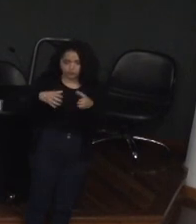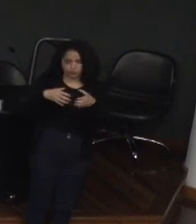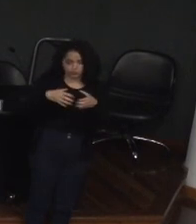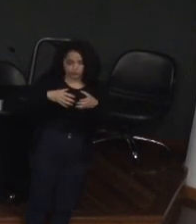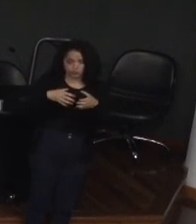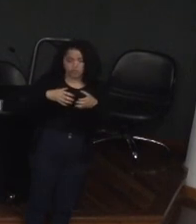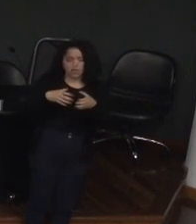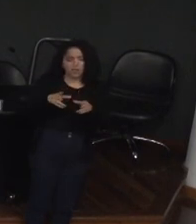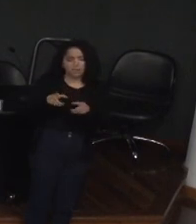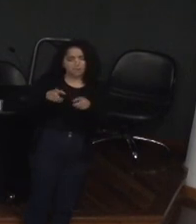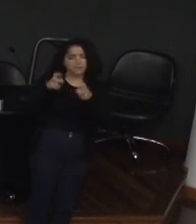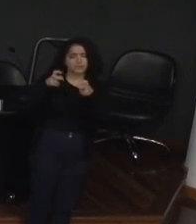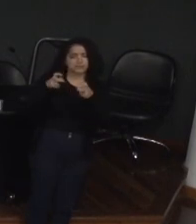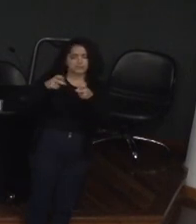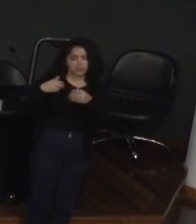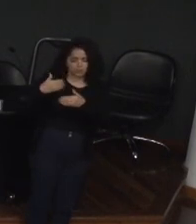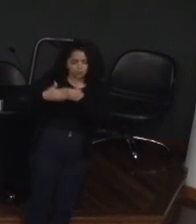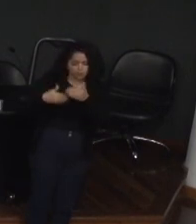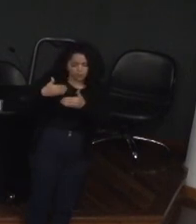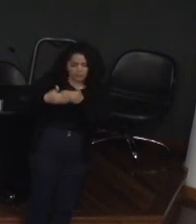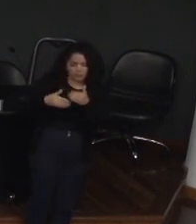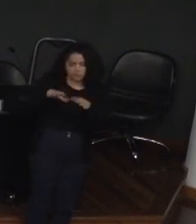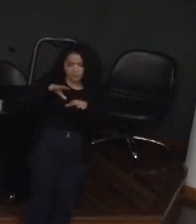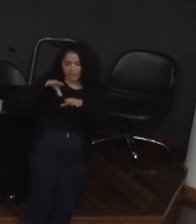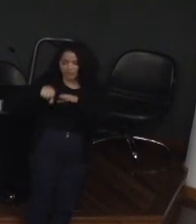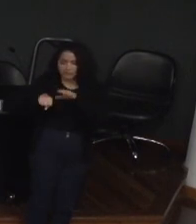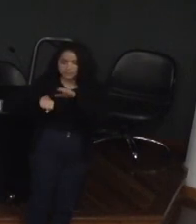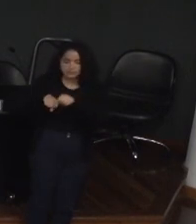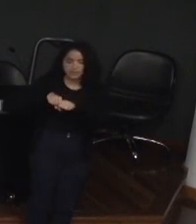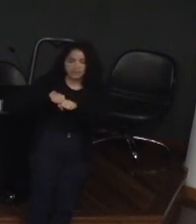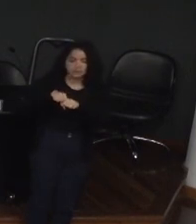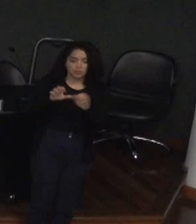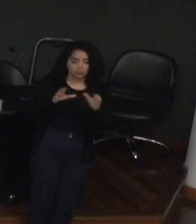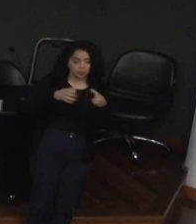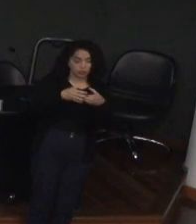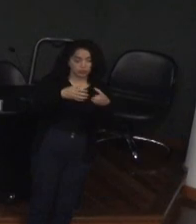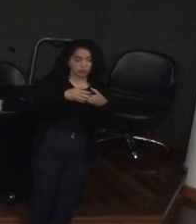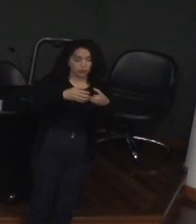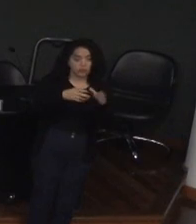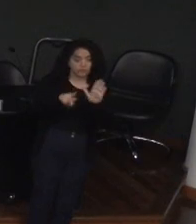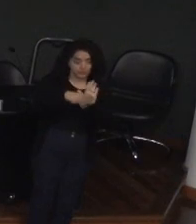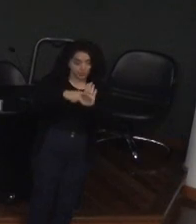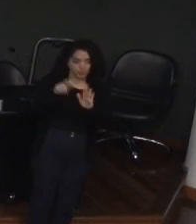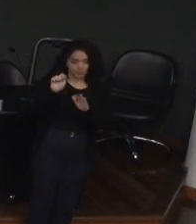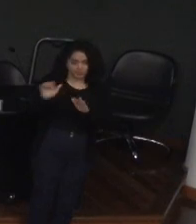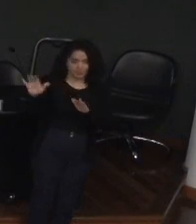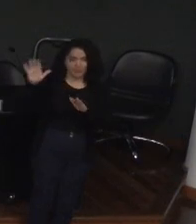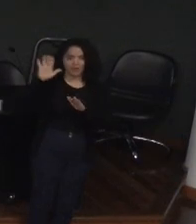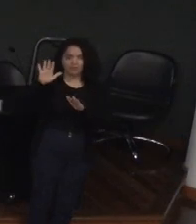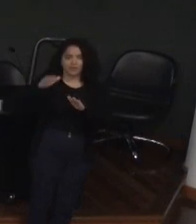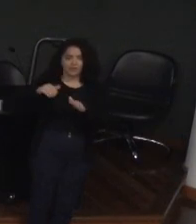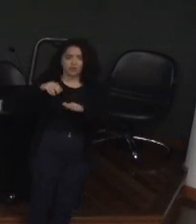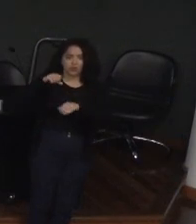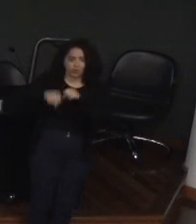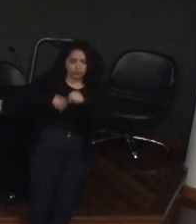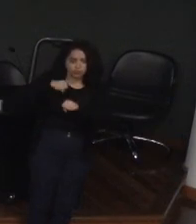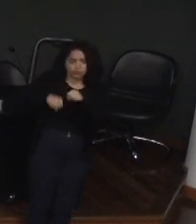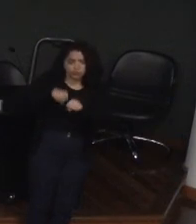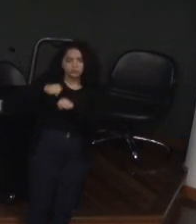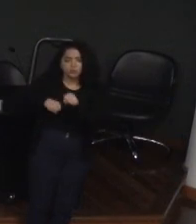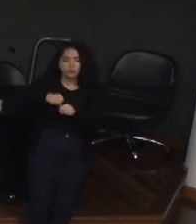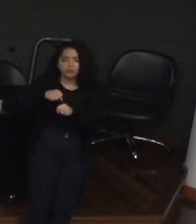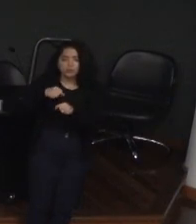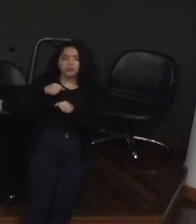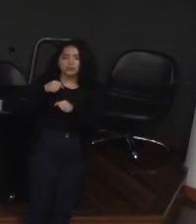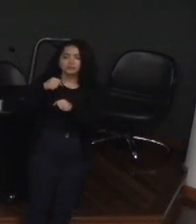E percebeu que, durante a caçada, os nativos daquela tribo africana corriam, e quando eles chegavam próximo aos leopardos,